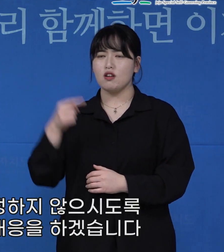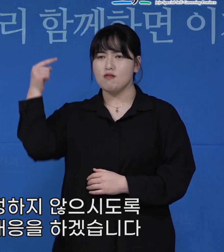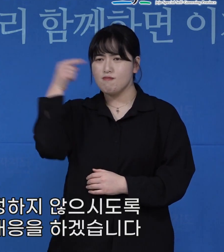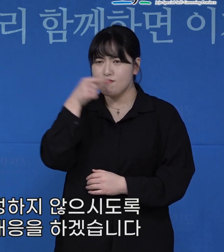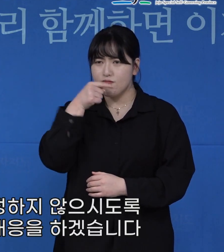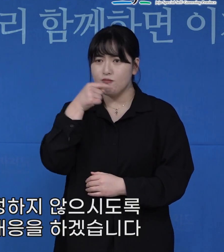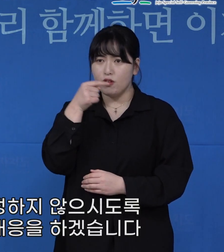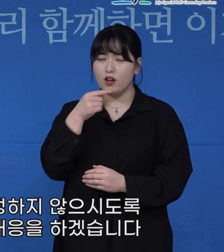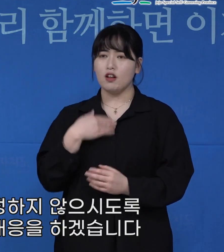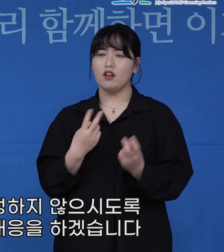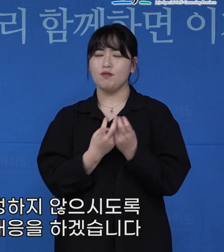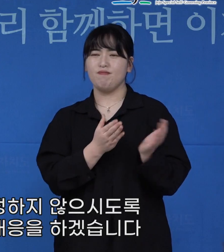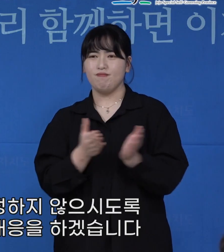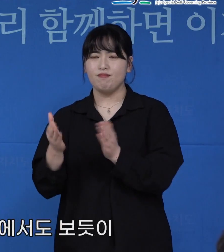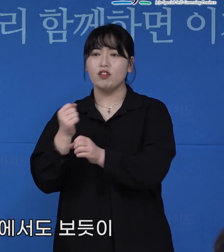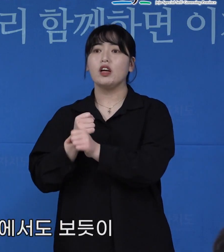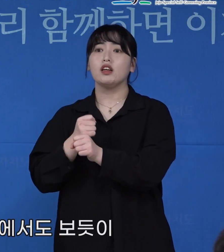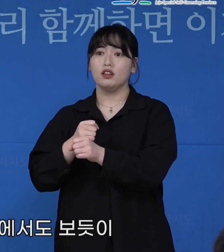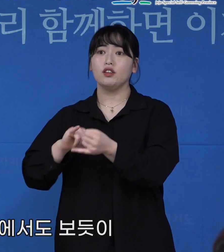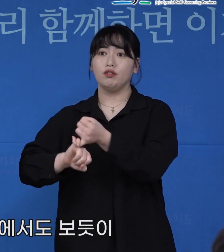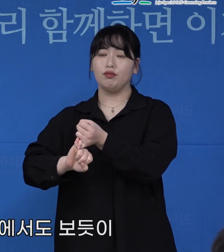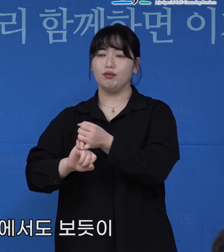철저하게 대응을 하겠습니다.